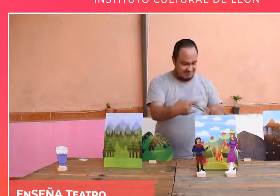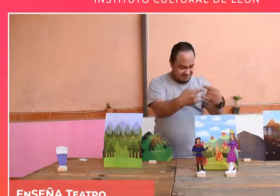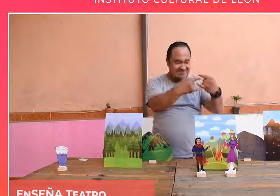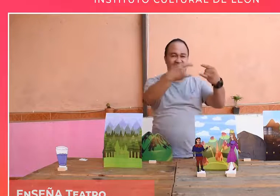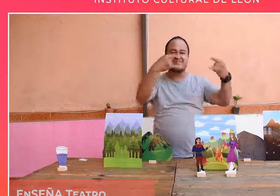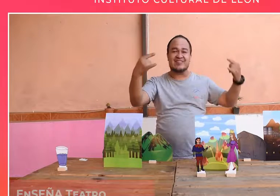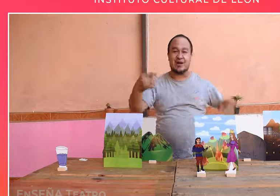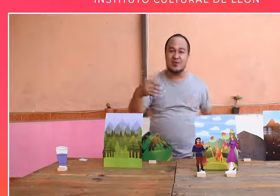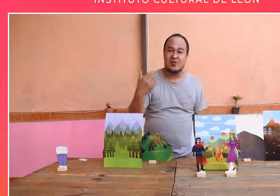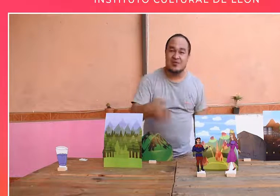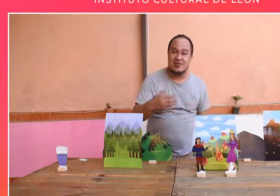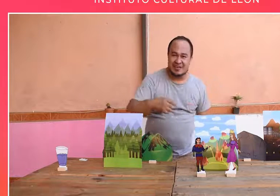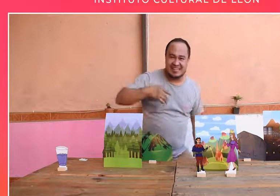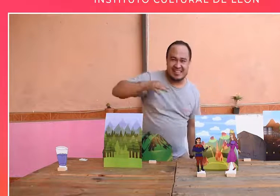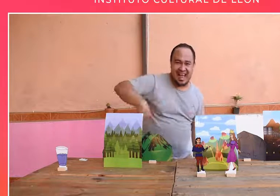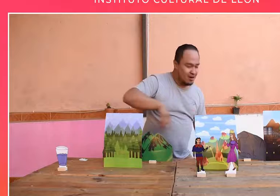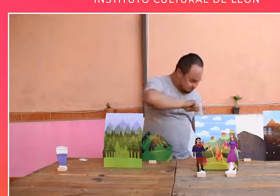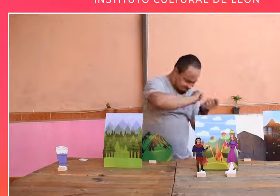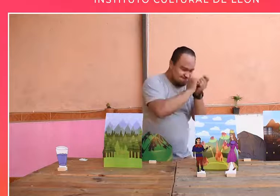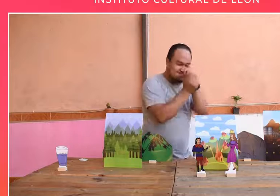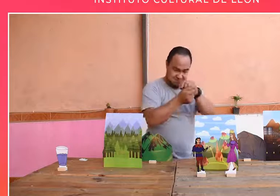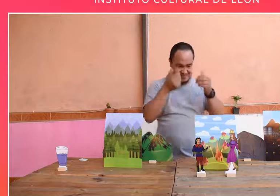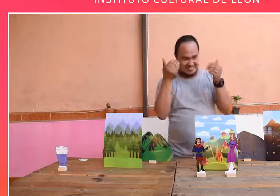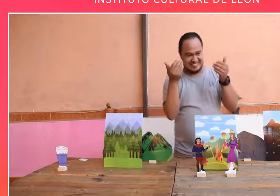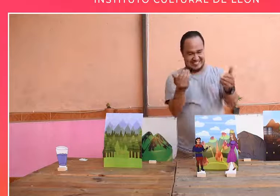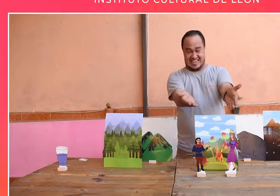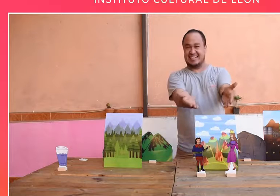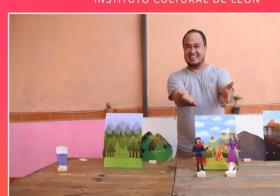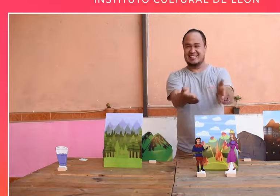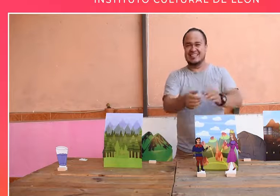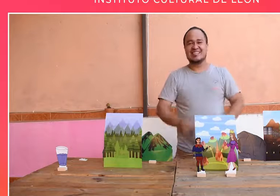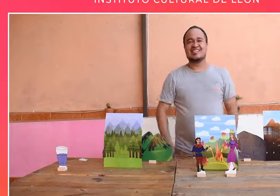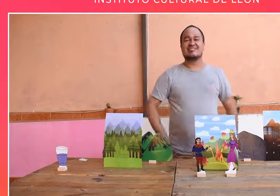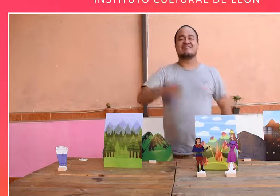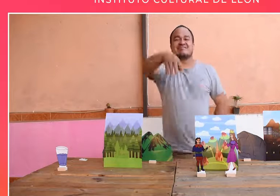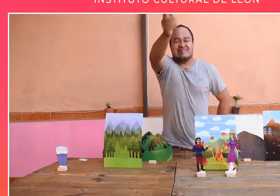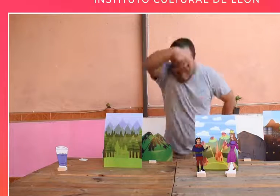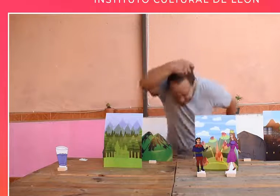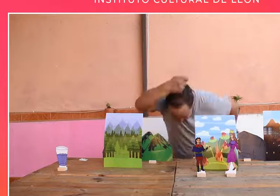en las batallas anteriores. Y así fueron felices.